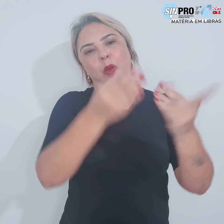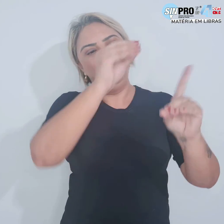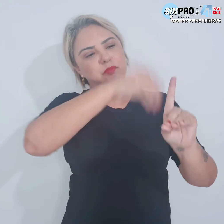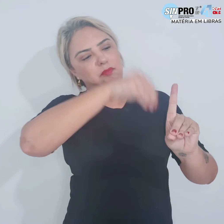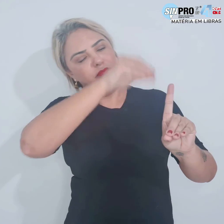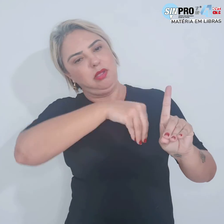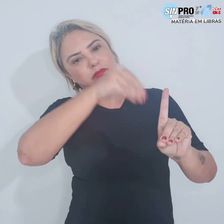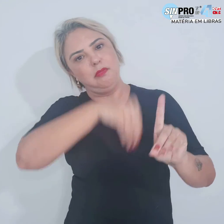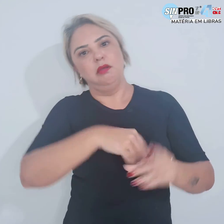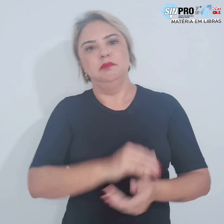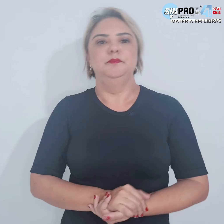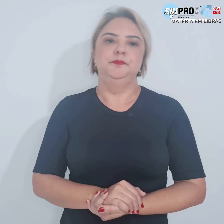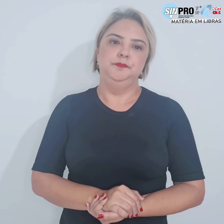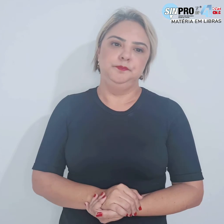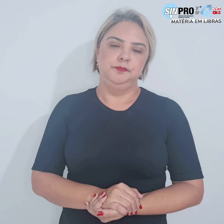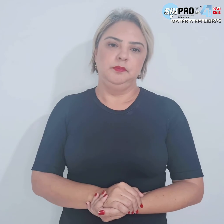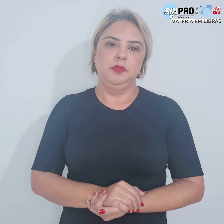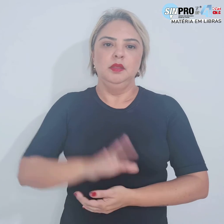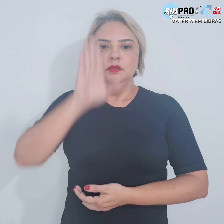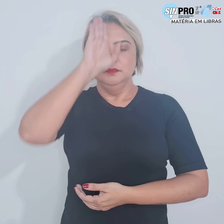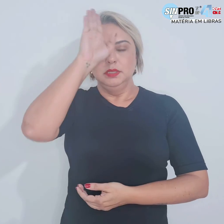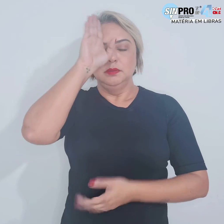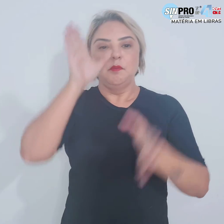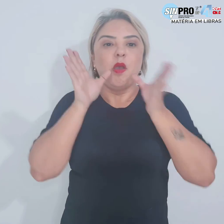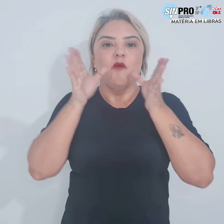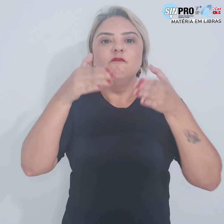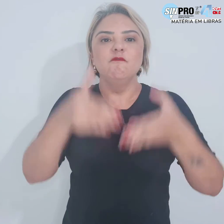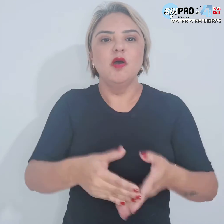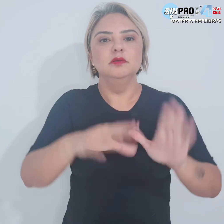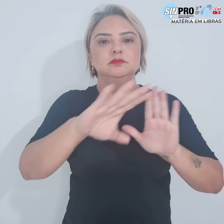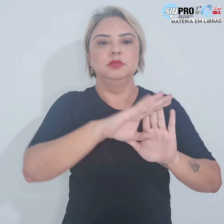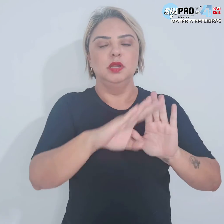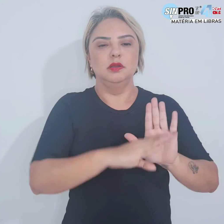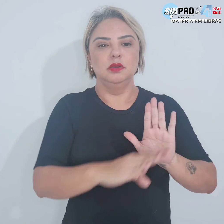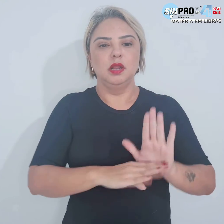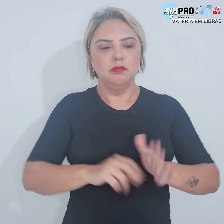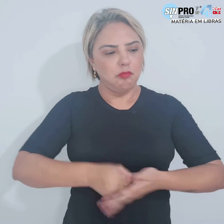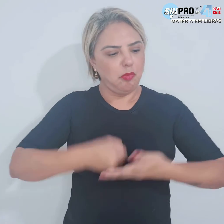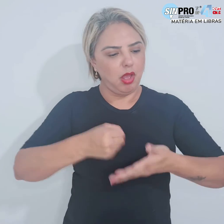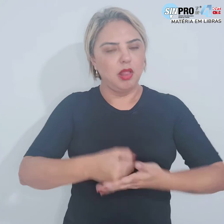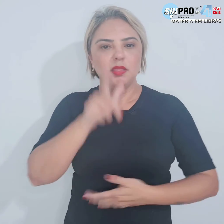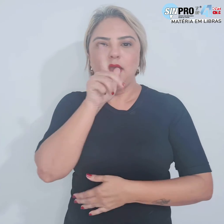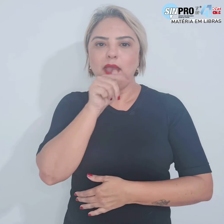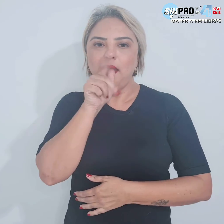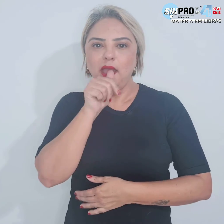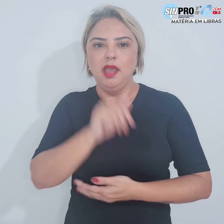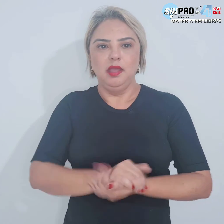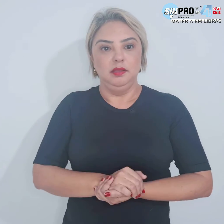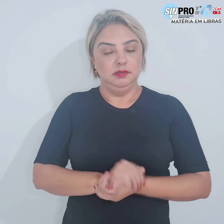famílias mais vulneráveis. O principal foco do programa é a luta pela